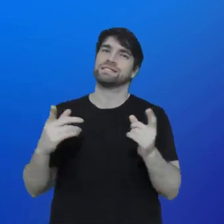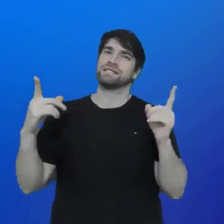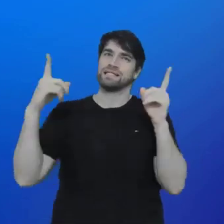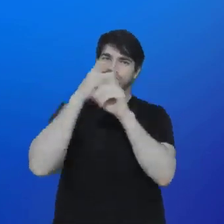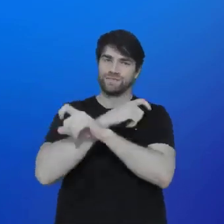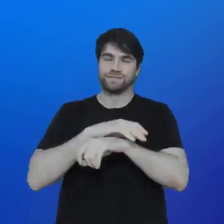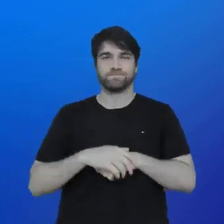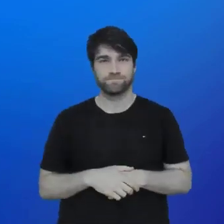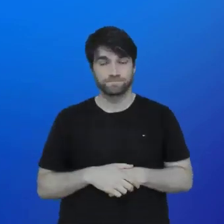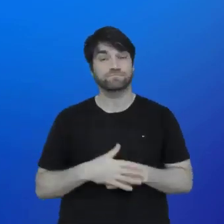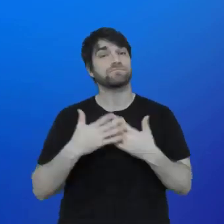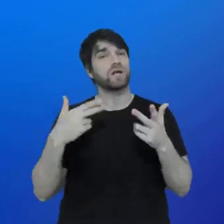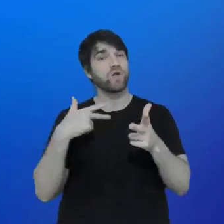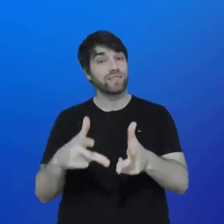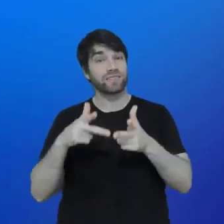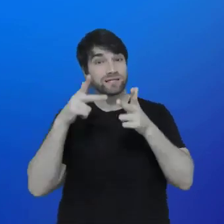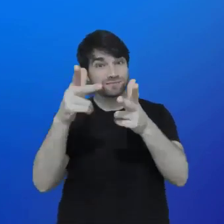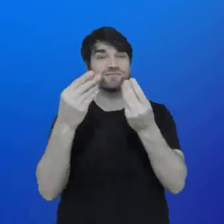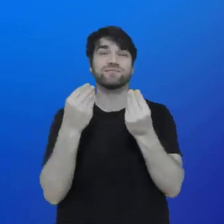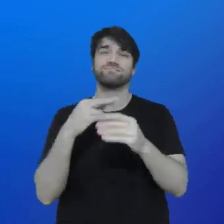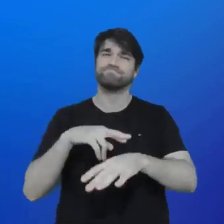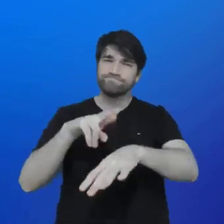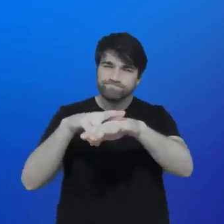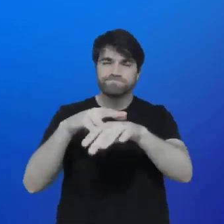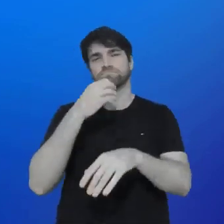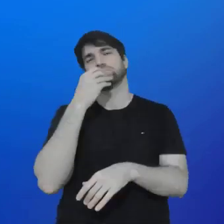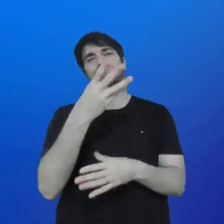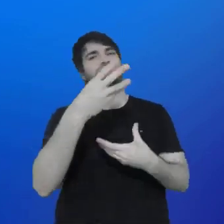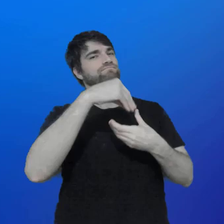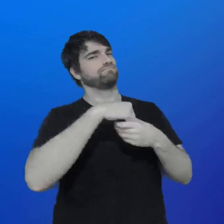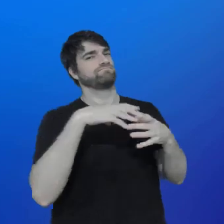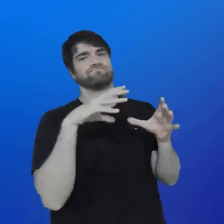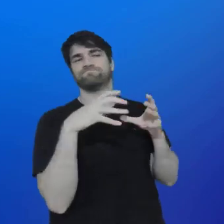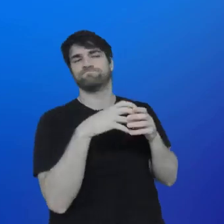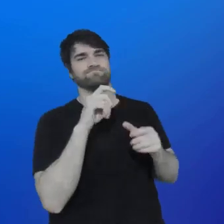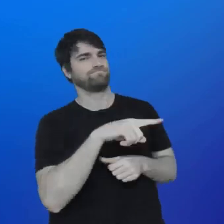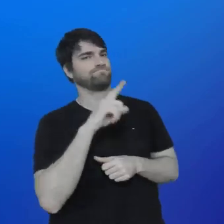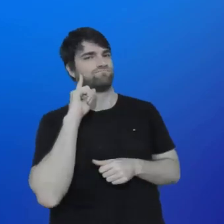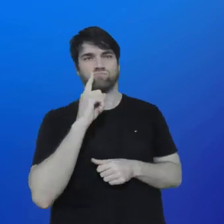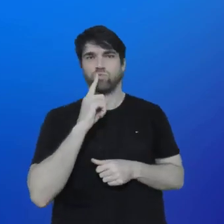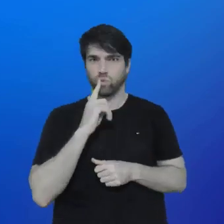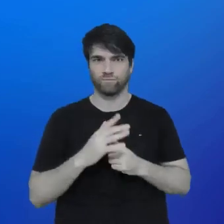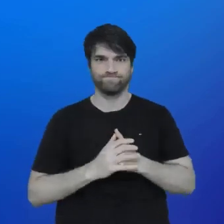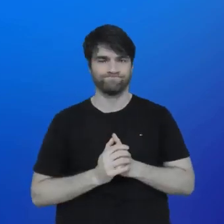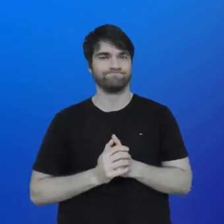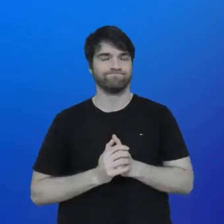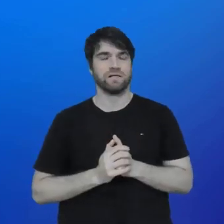muy complicado. Quiero decir a modo de recomendación que lo mejor es mantener grupos exclusivamente de personas sordas.